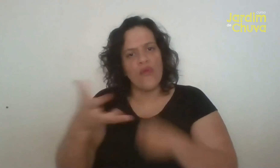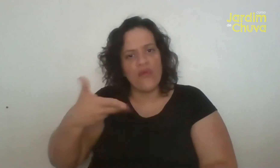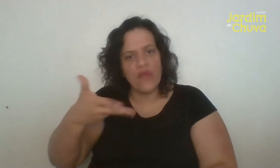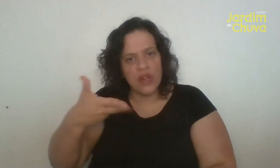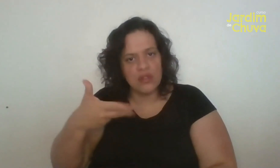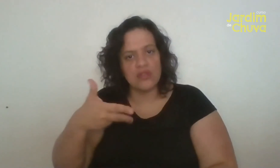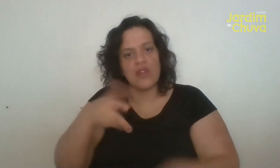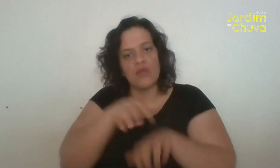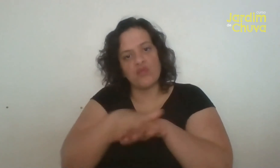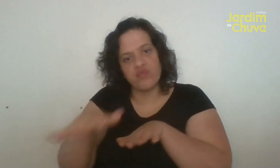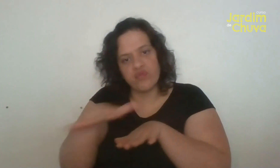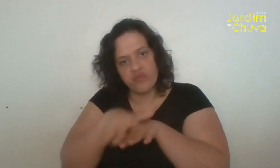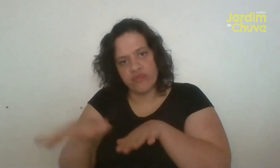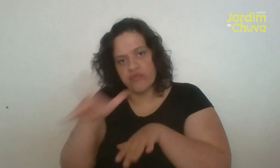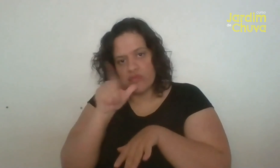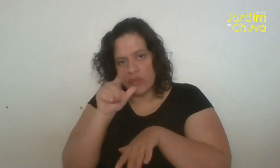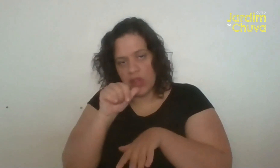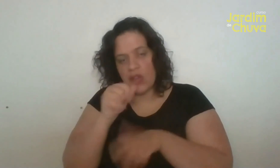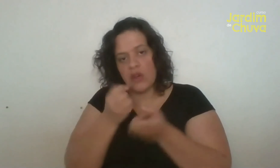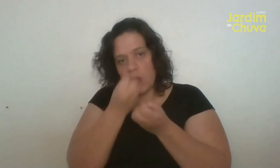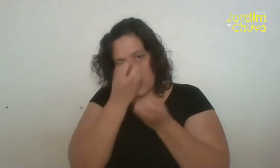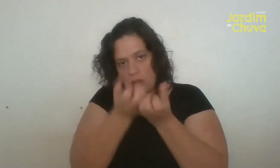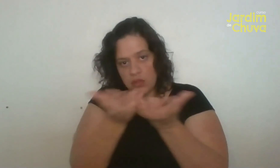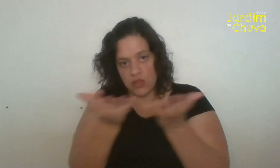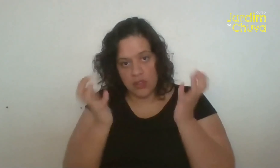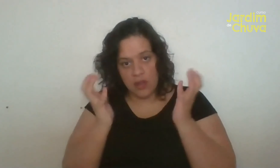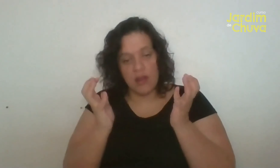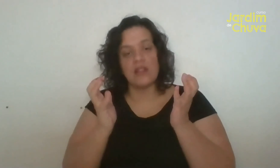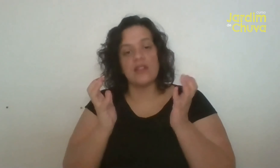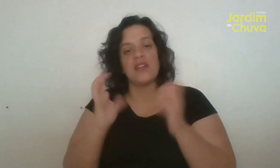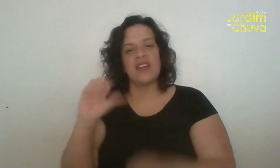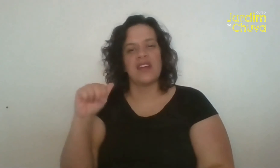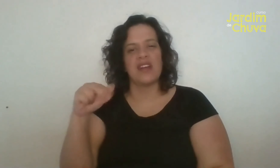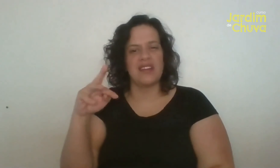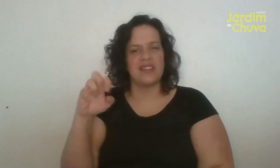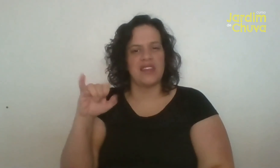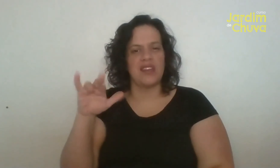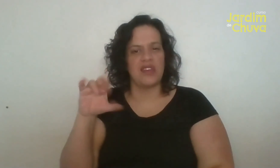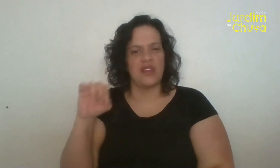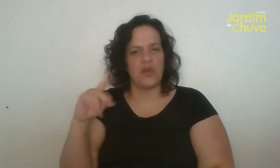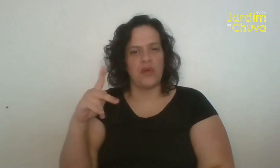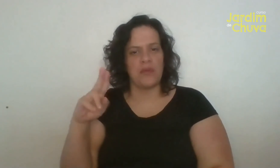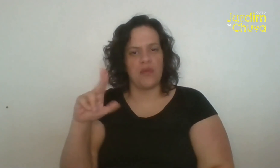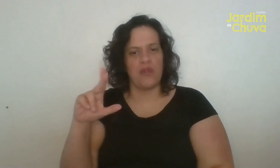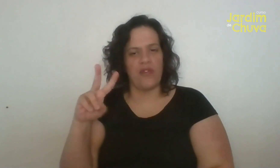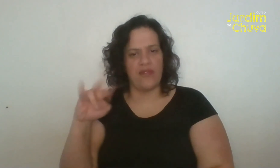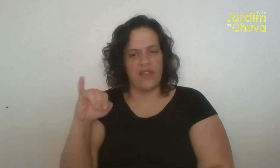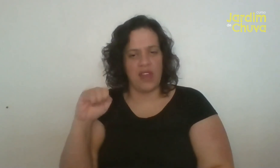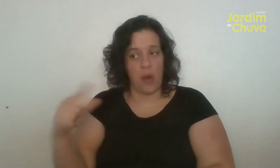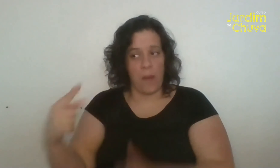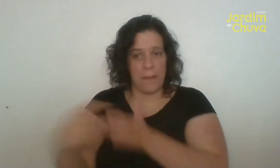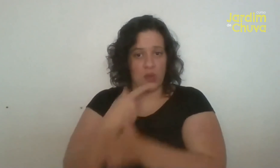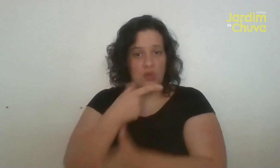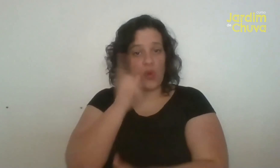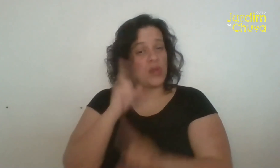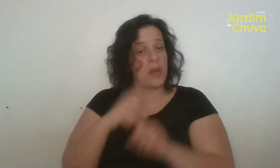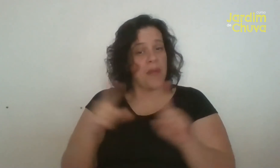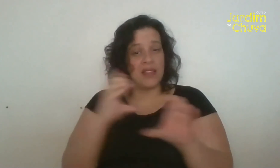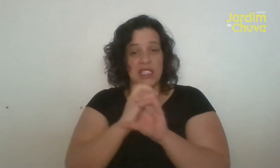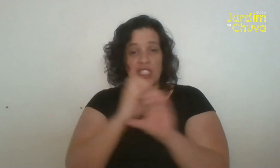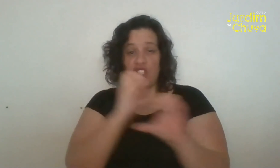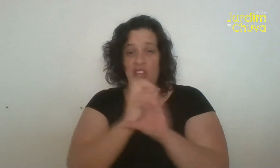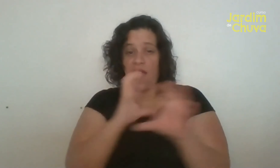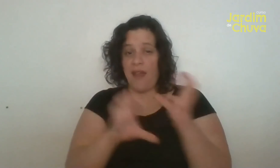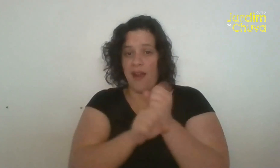dentro dos jardins, dos canteiros pluviais, tá? Que me perguntaram ontem, mas é um cálculo de engenharia. Eu achei que ele ia destoar